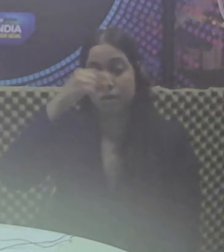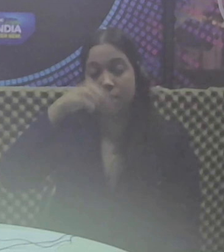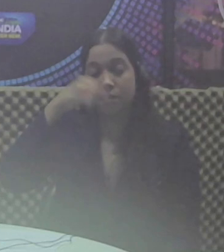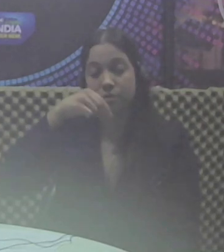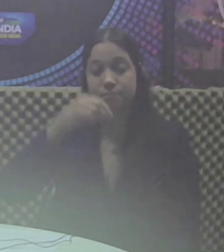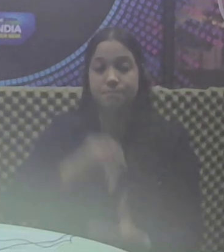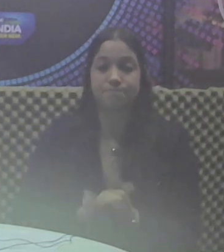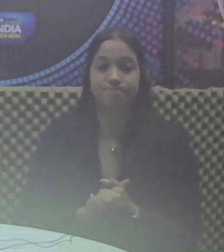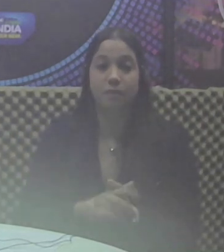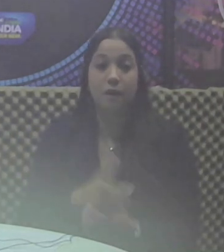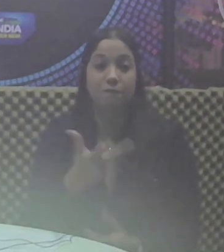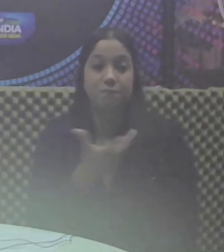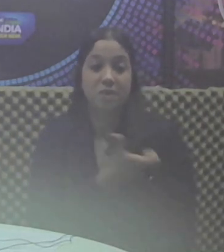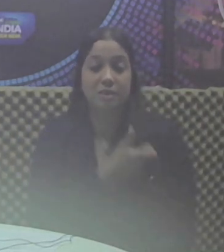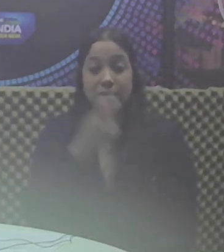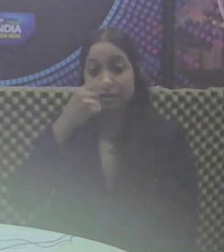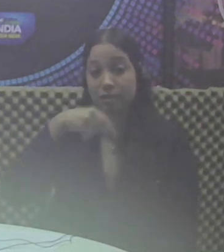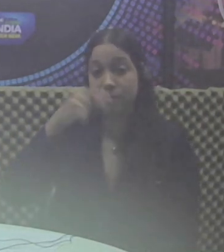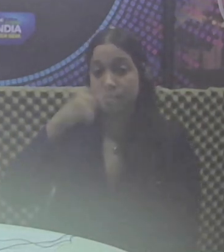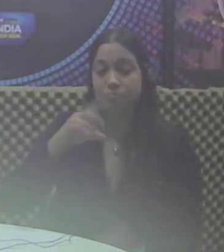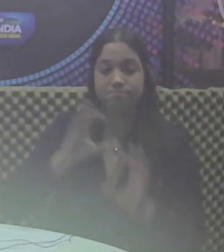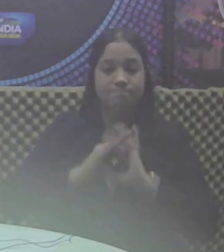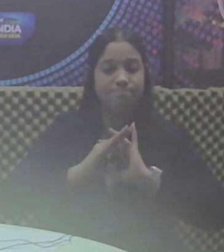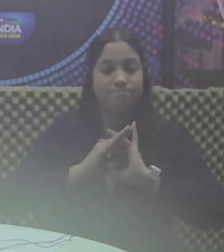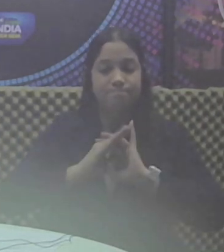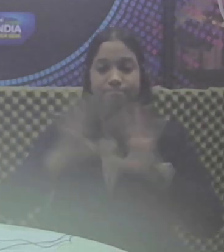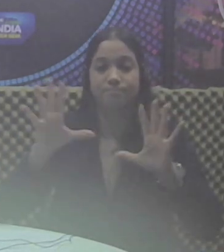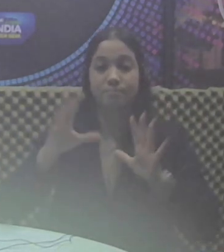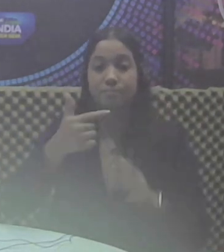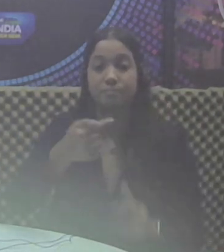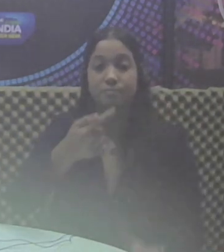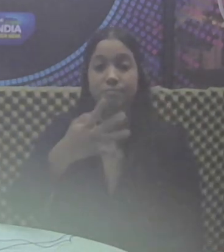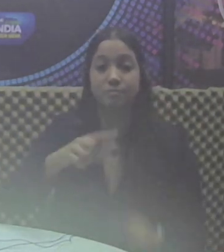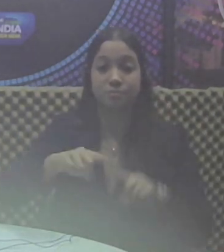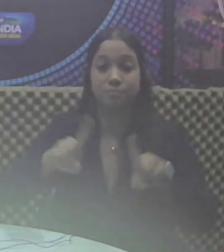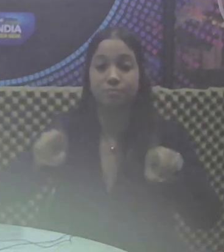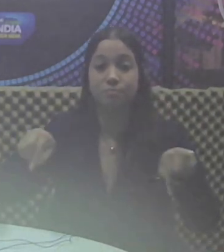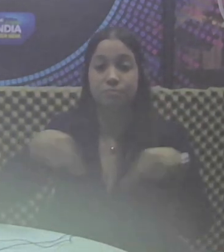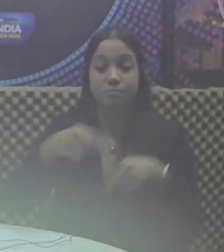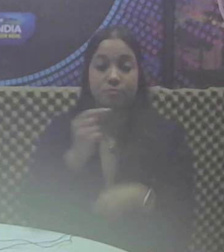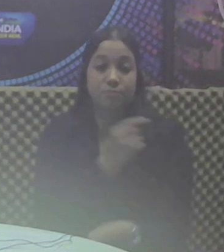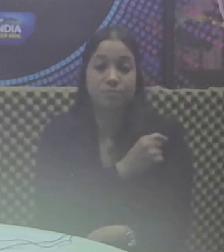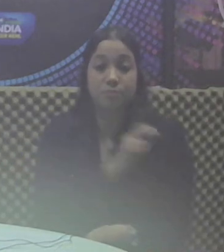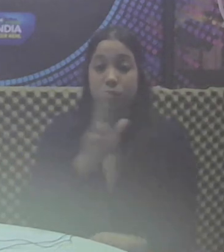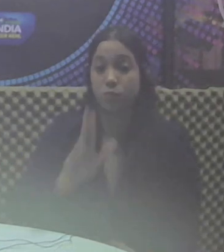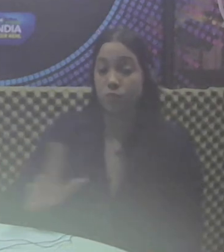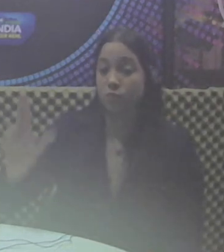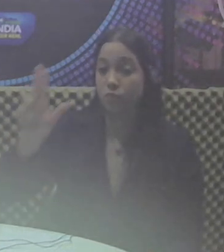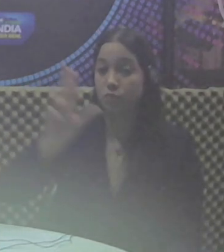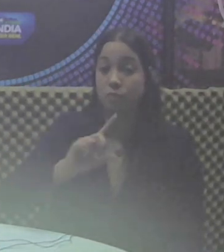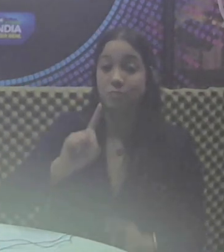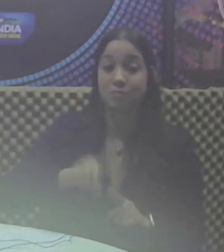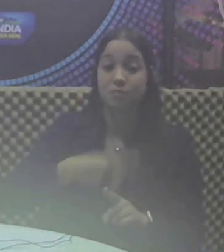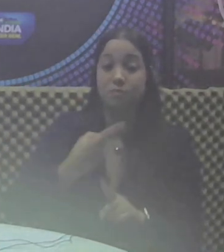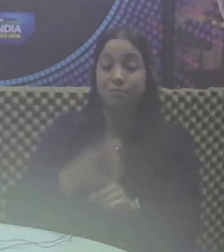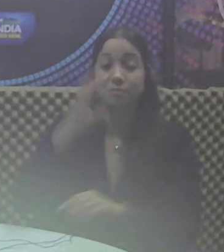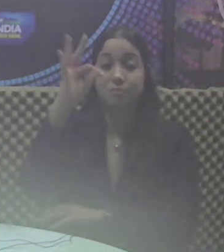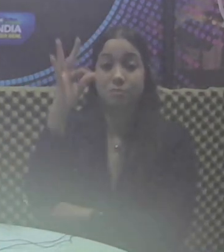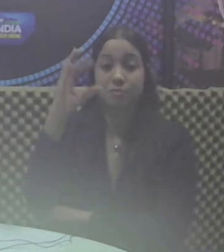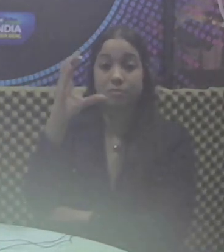A vacina contra a gripe está disponível nas 74 salas de vacina de Uberlândia e no Terminal